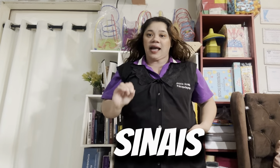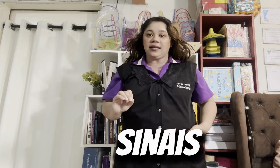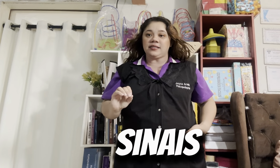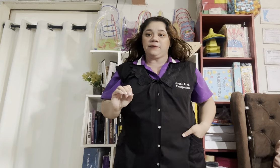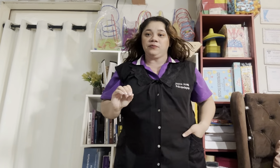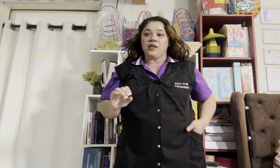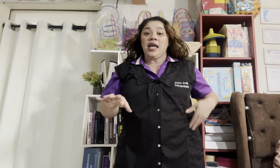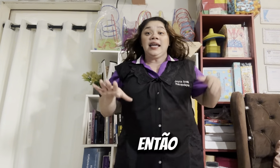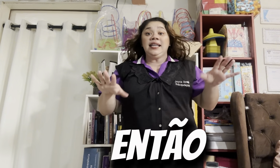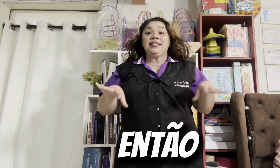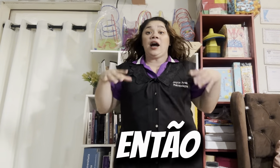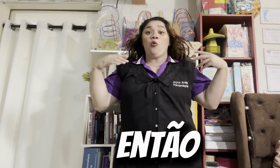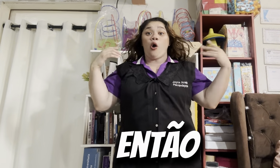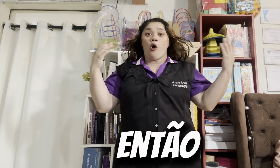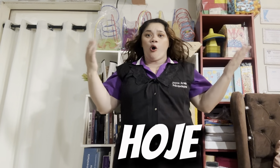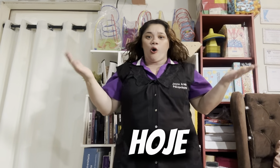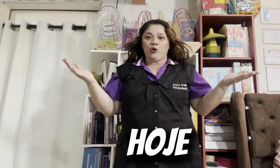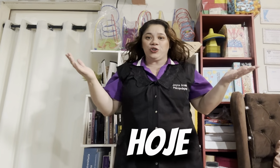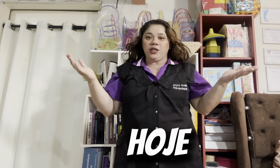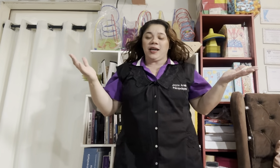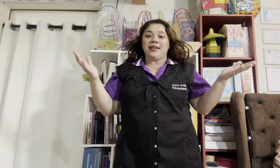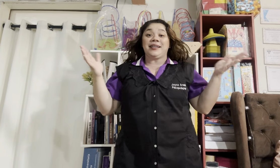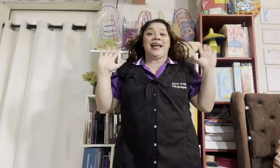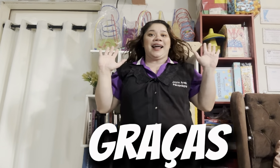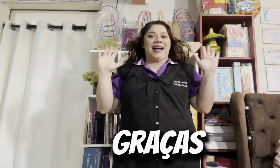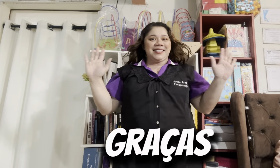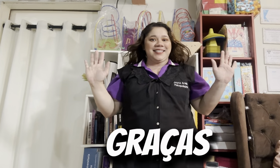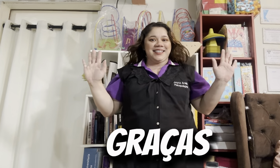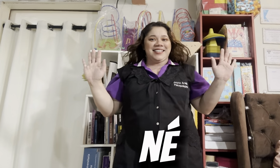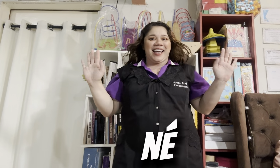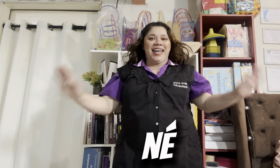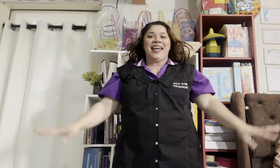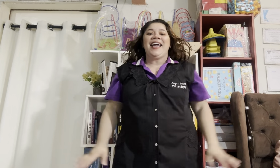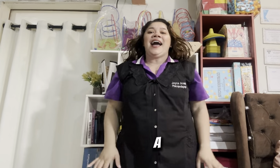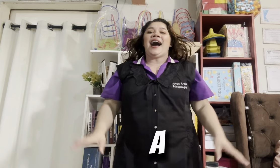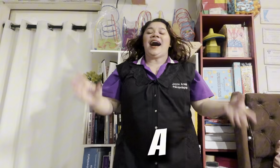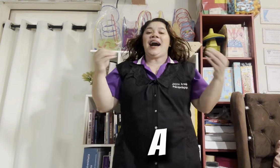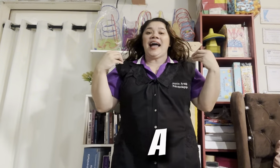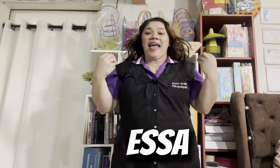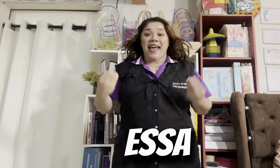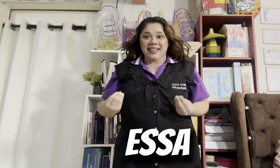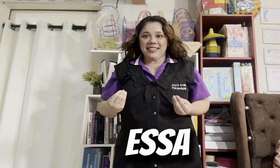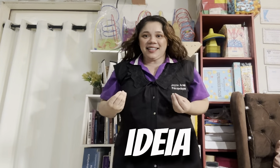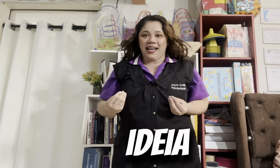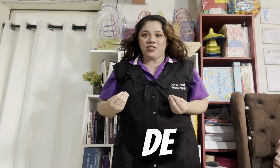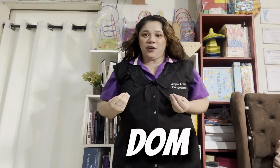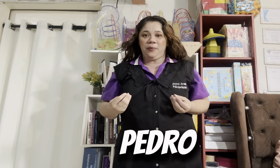sinais. Então, hoje, graças, a essa ideia de D.